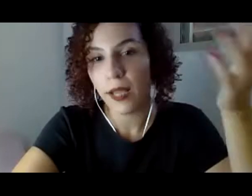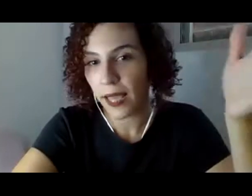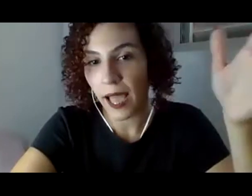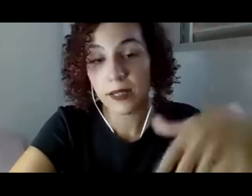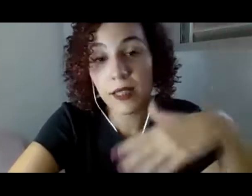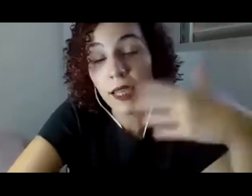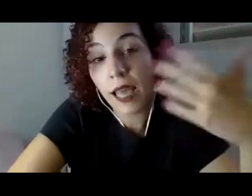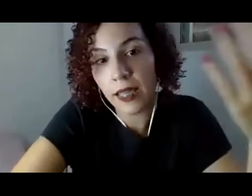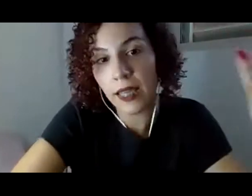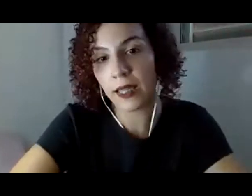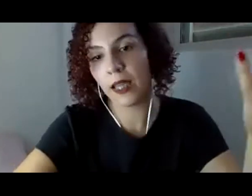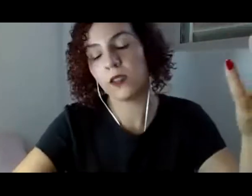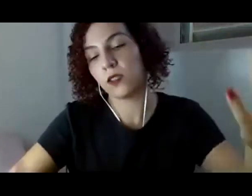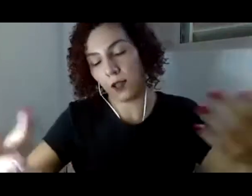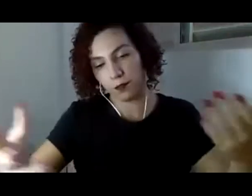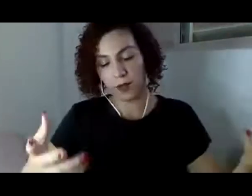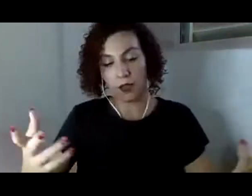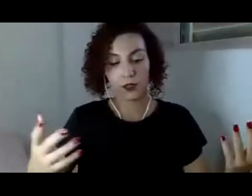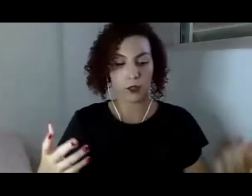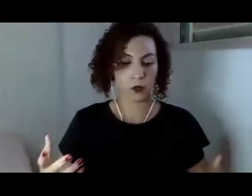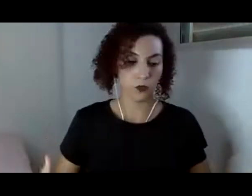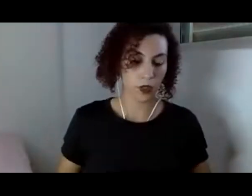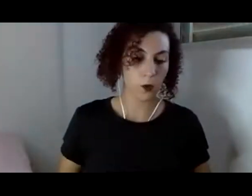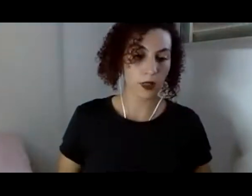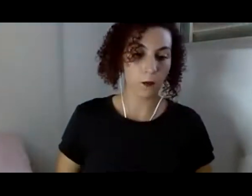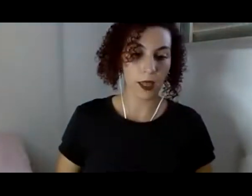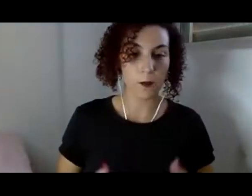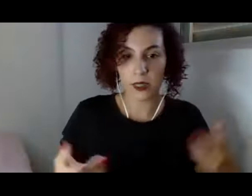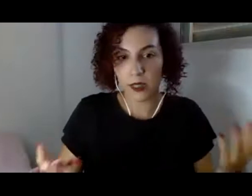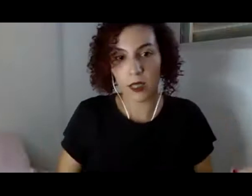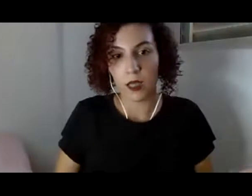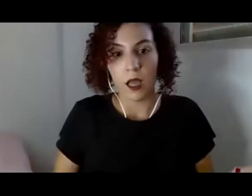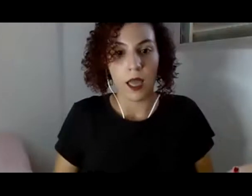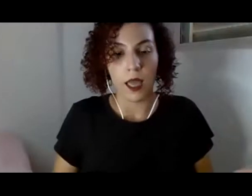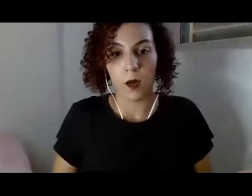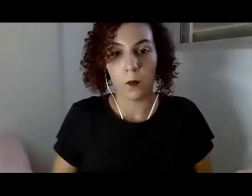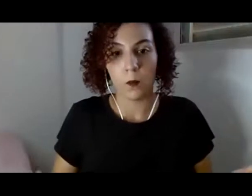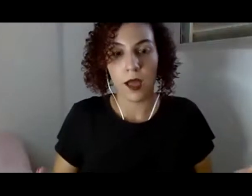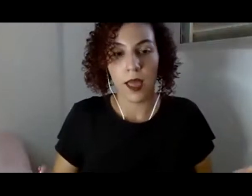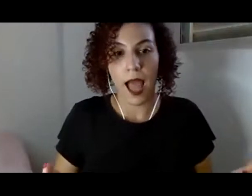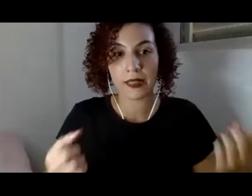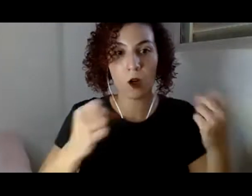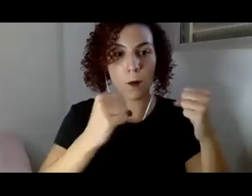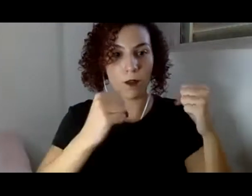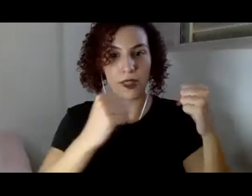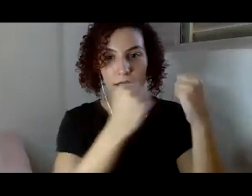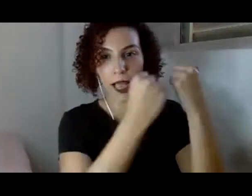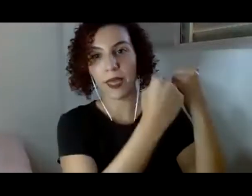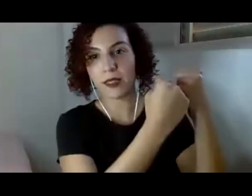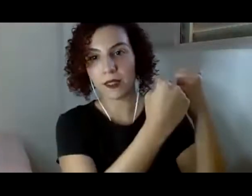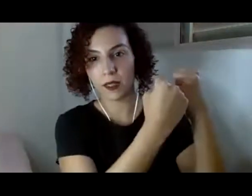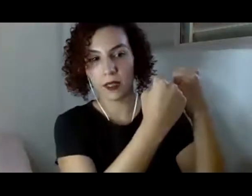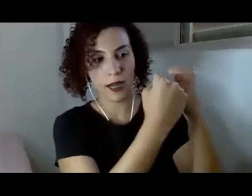são bem legais. E aí, aqui a gente está, né, fazendo de filme também, mas assim, assim como ela fez